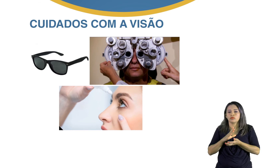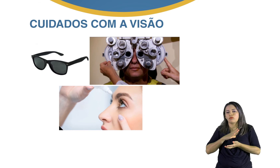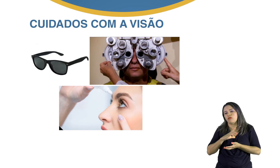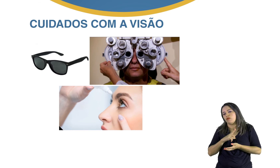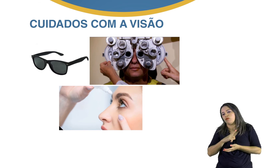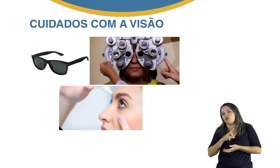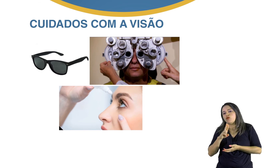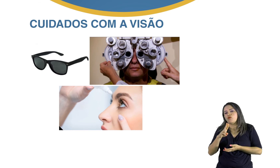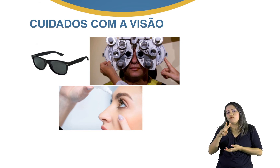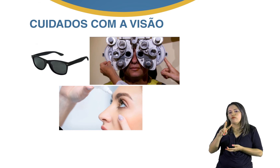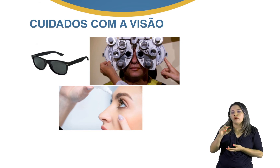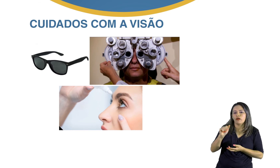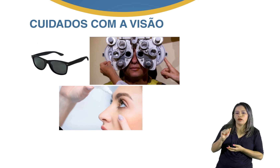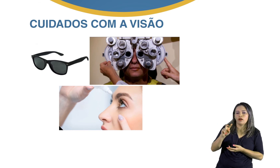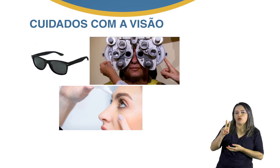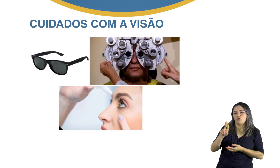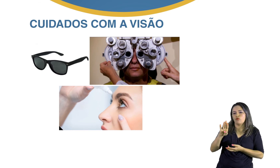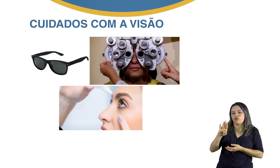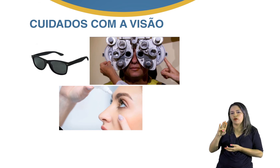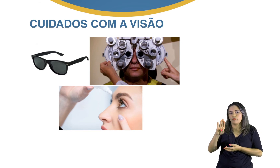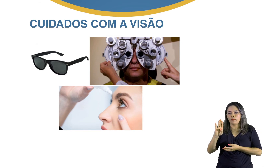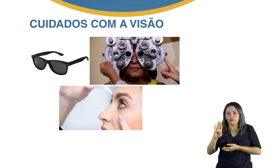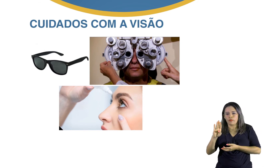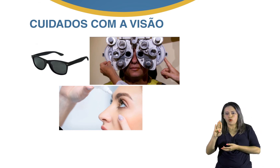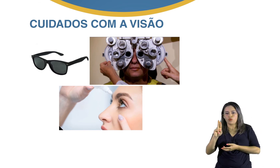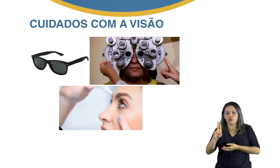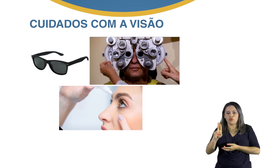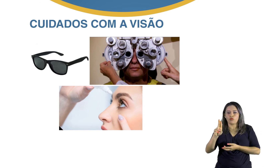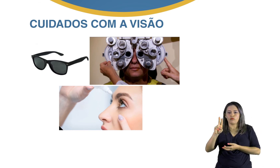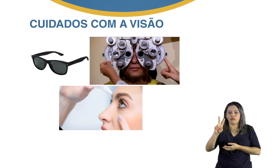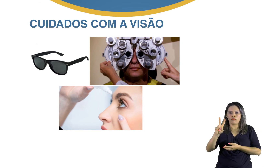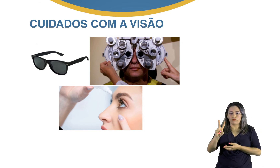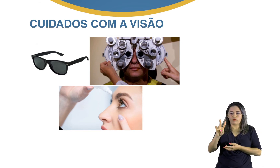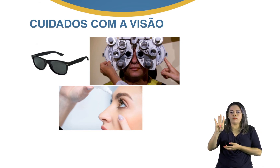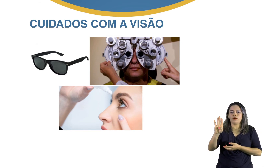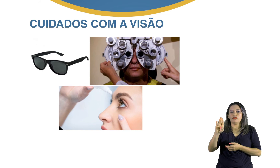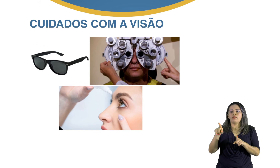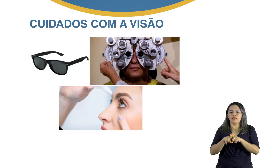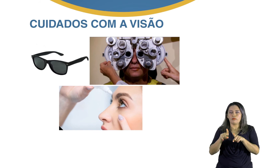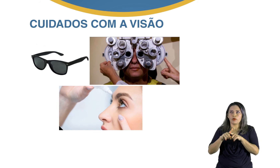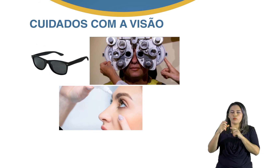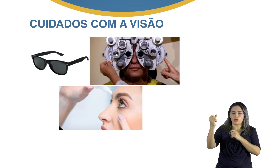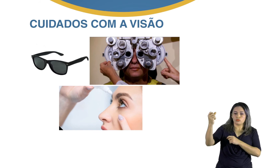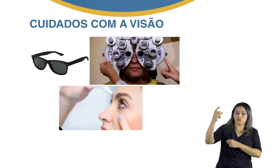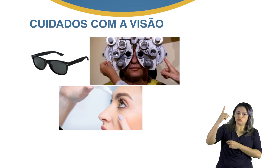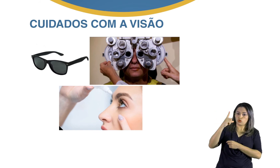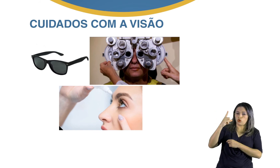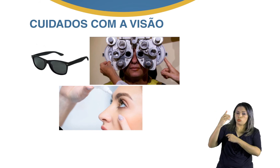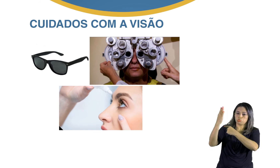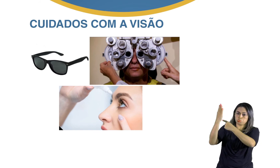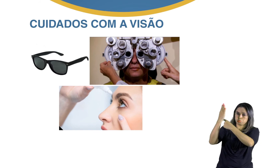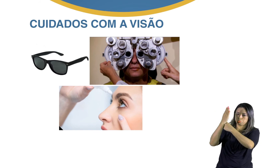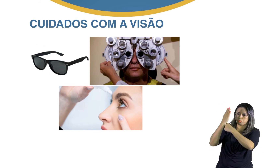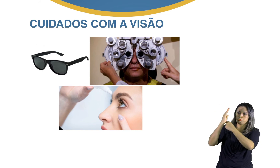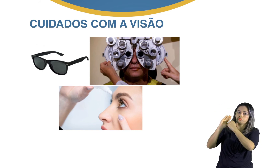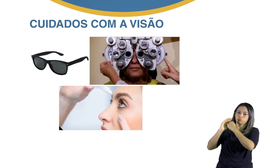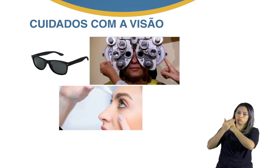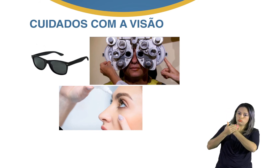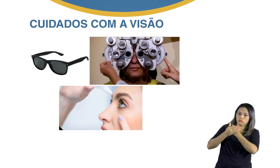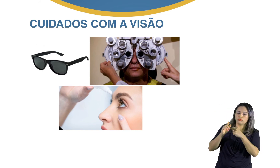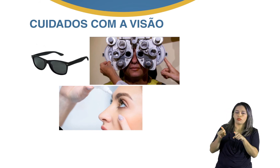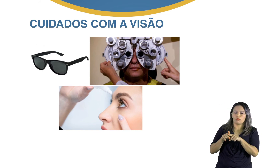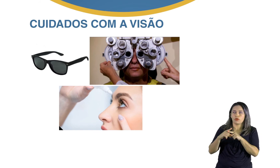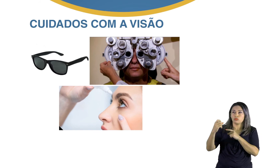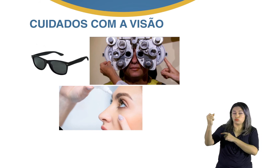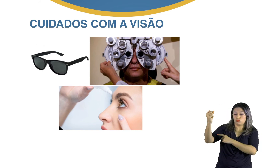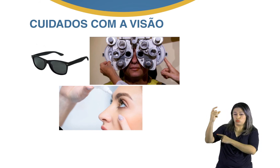fatores UVA e UVB por causa dos raios solares que são intensos e também prejudicam também a quantidade de luminosidade